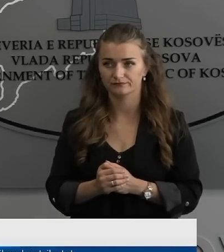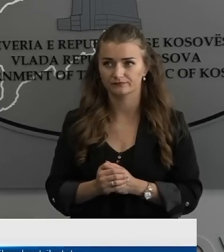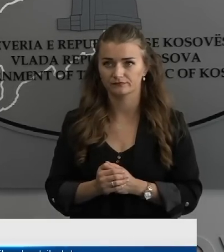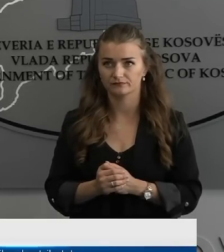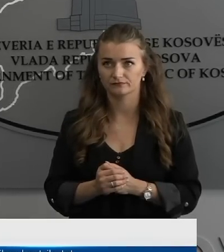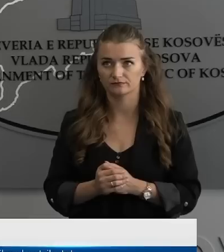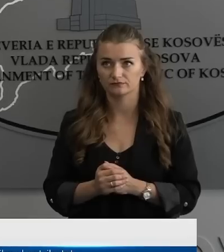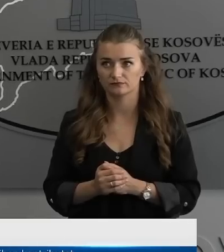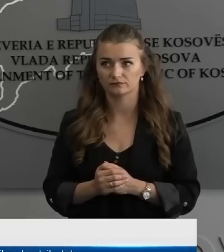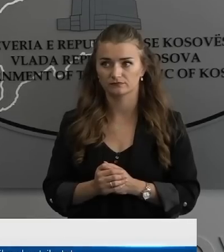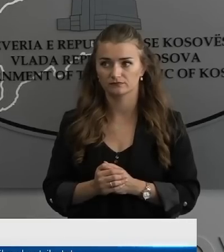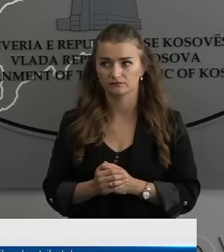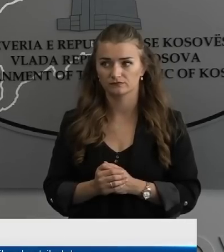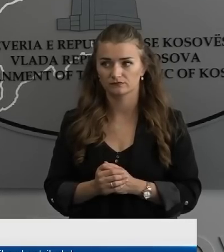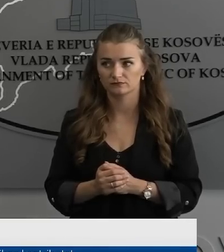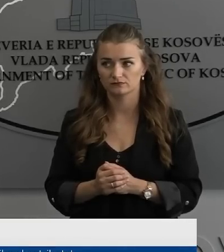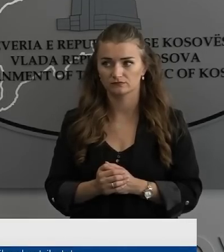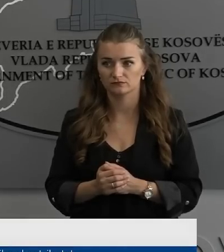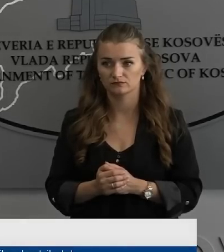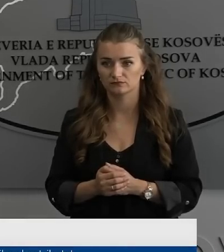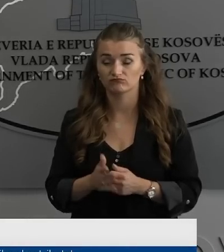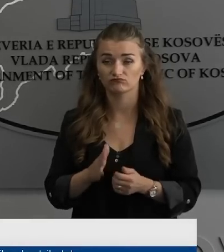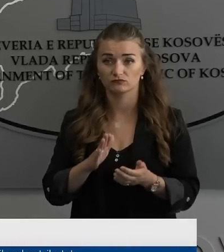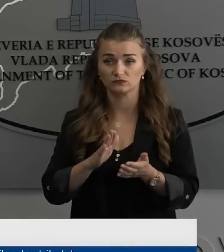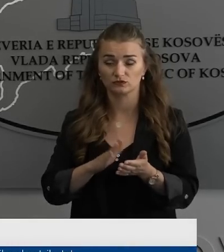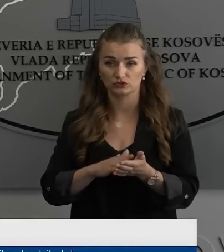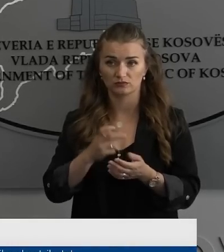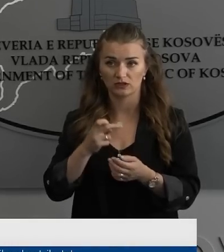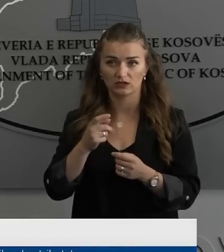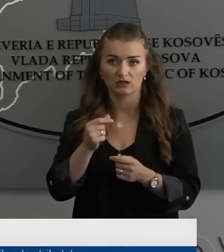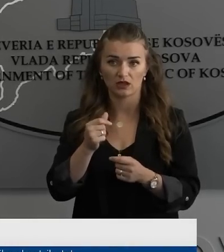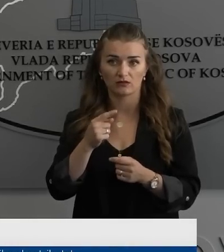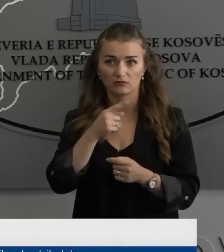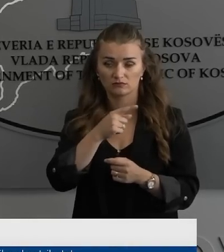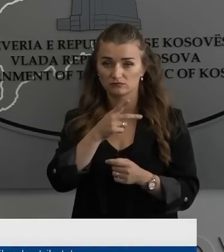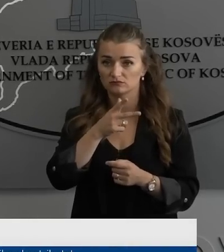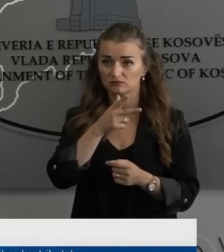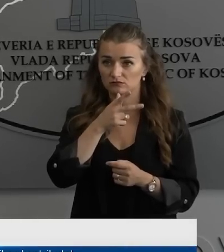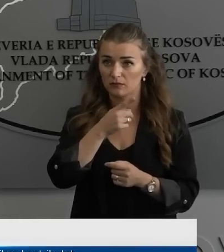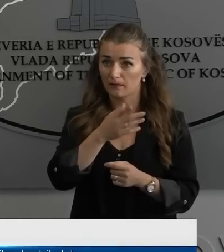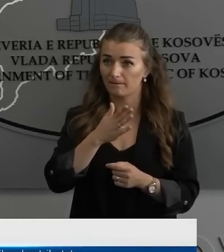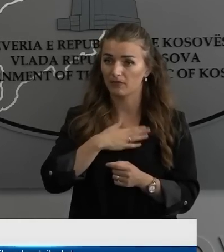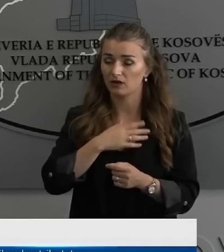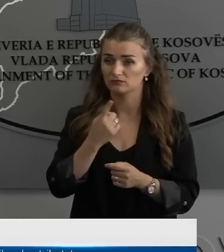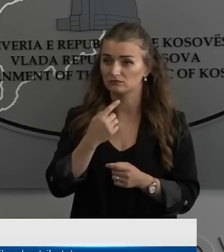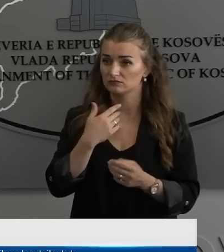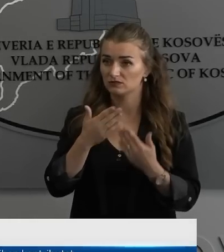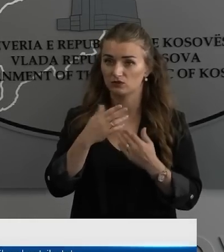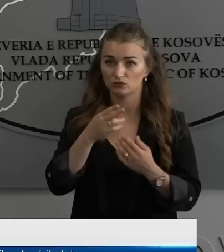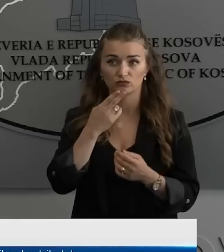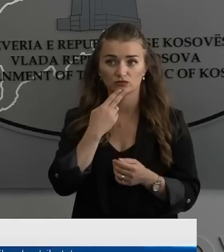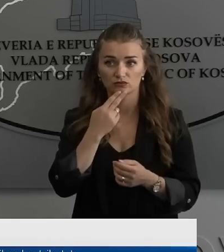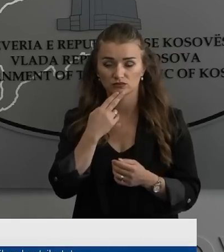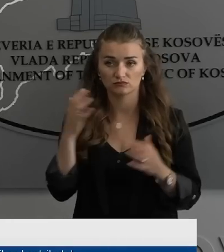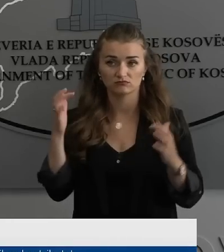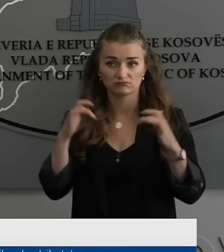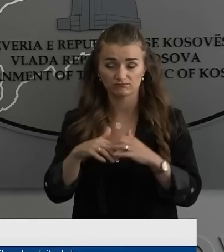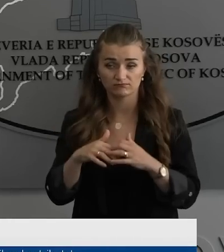kryeministri i Republikës së Shqipërisë Edi Rama insiston në anulimin e mbledhjes së dy qeverive,